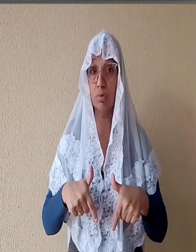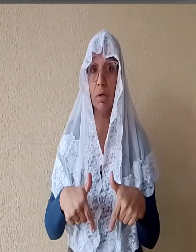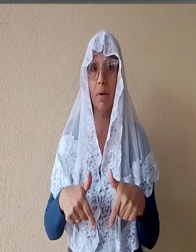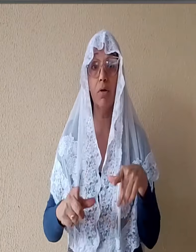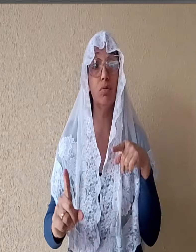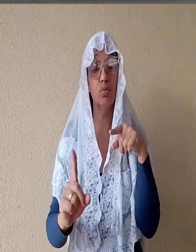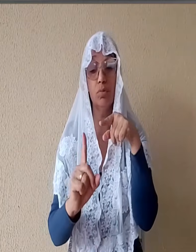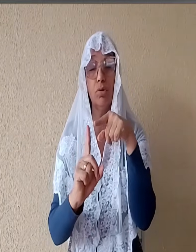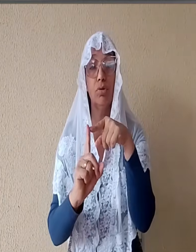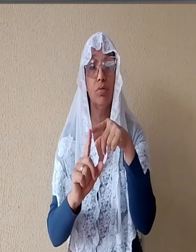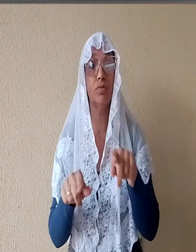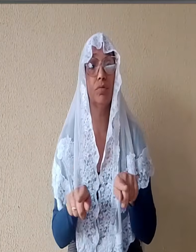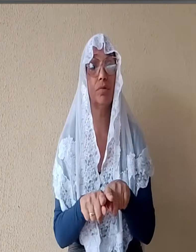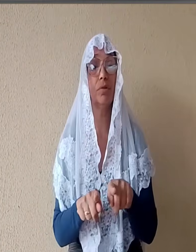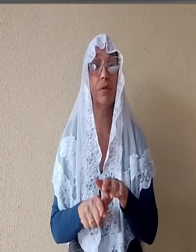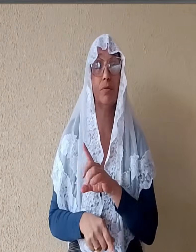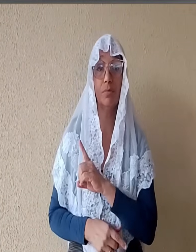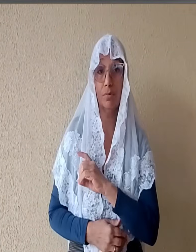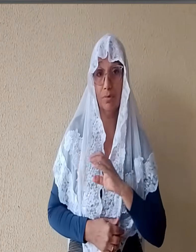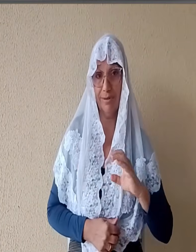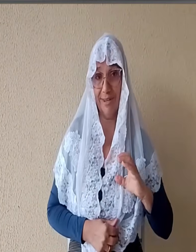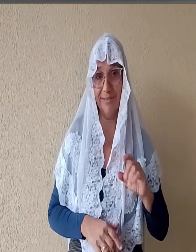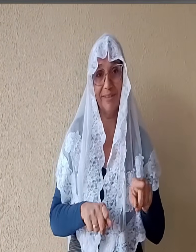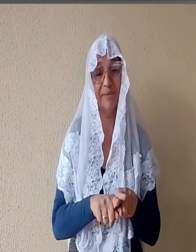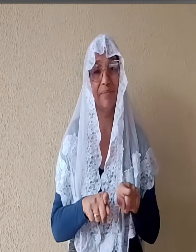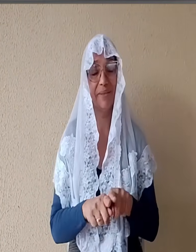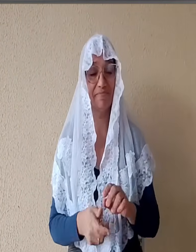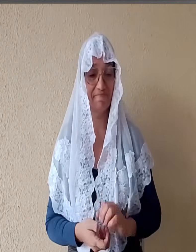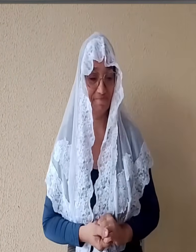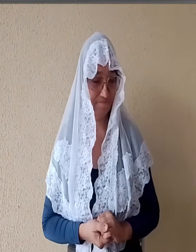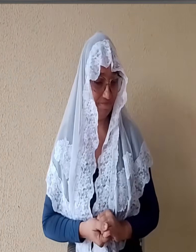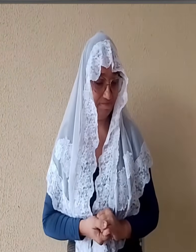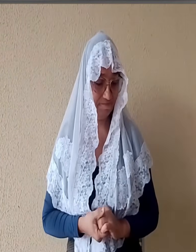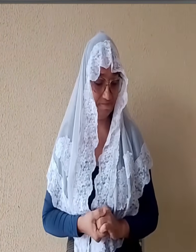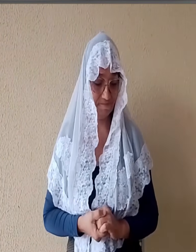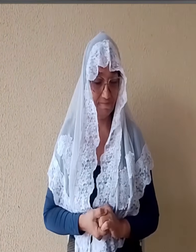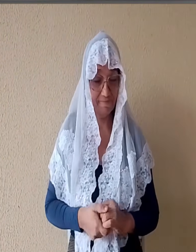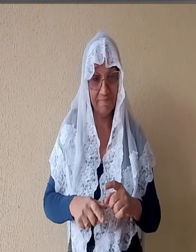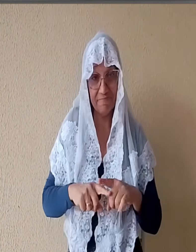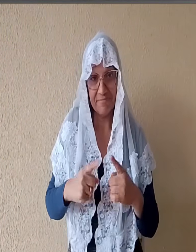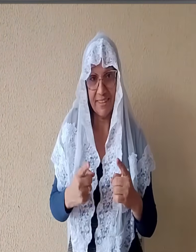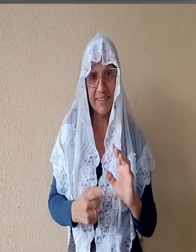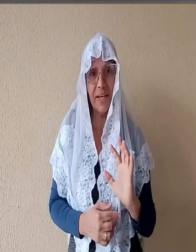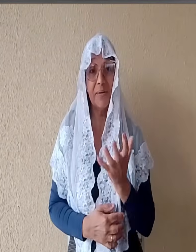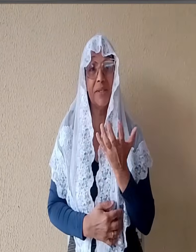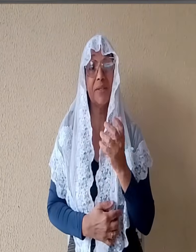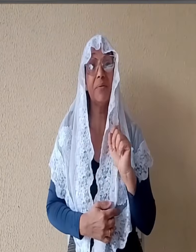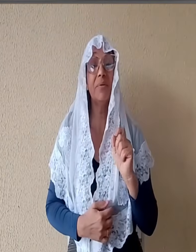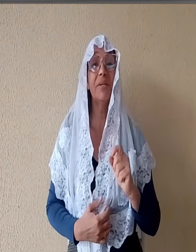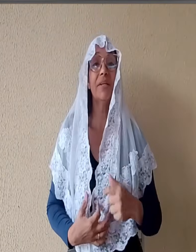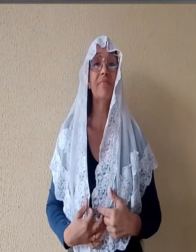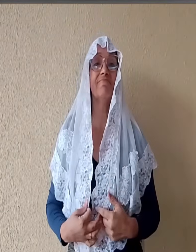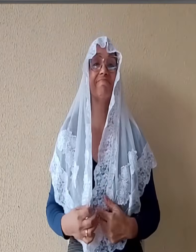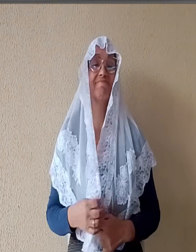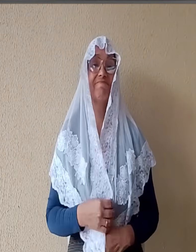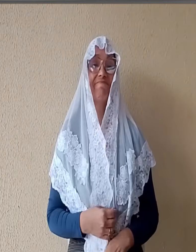assim, o Senhor falou, não é para ser atendido. Quando foi olhar, irmão, às vezes tribulou, e quando foi